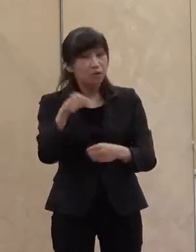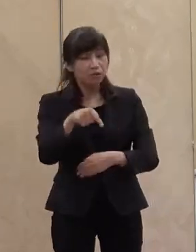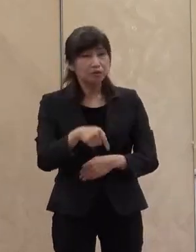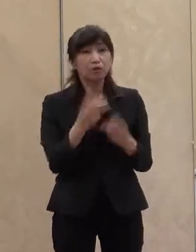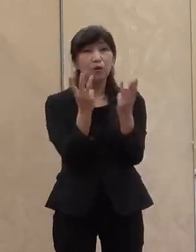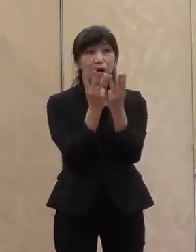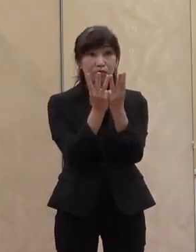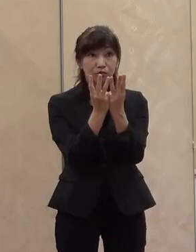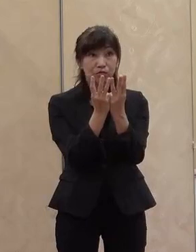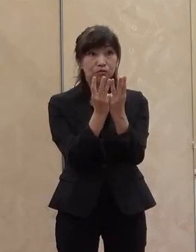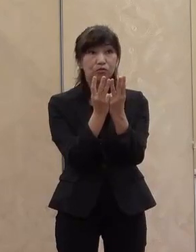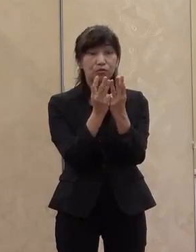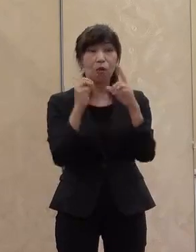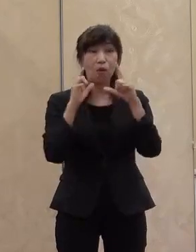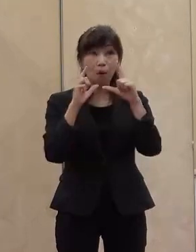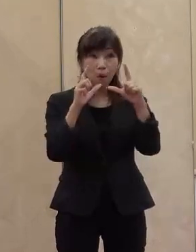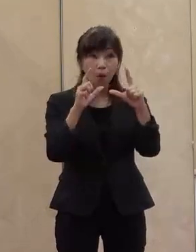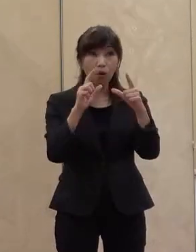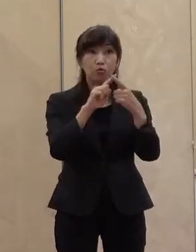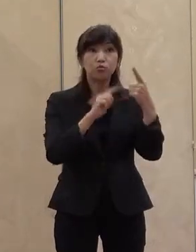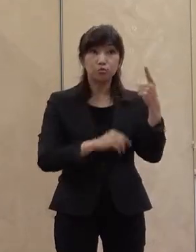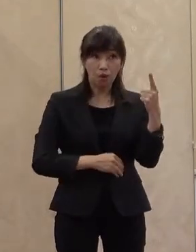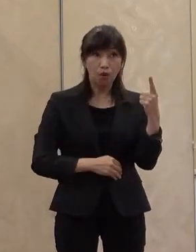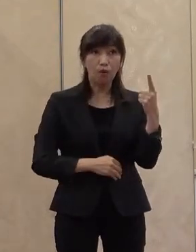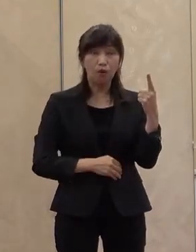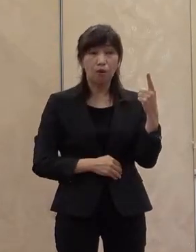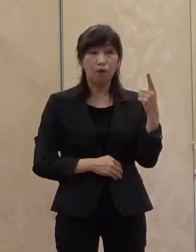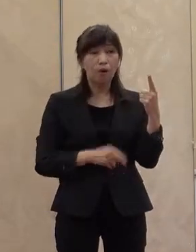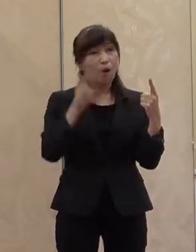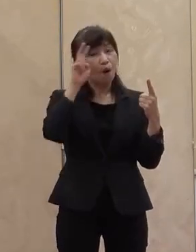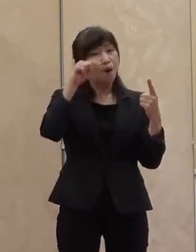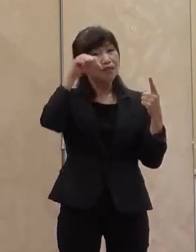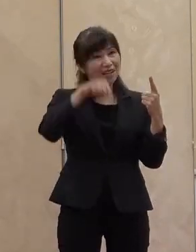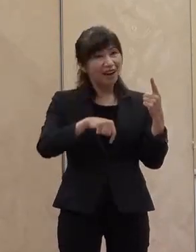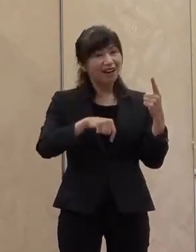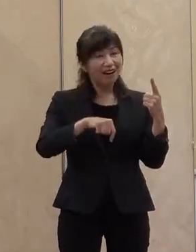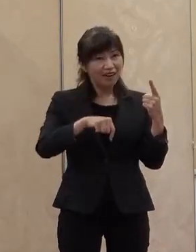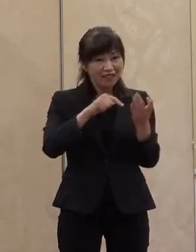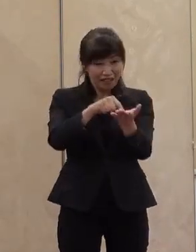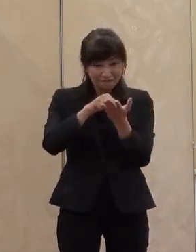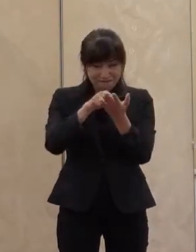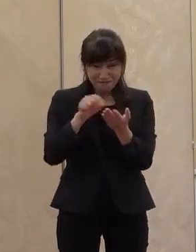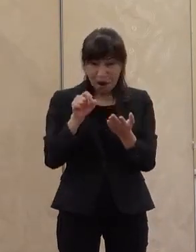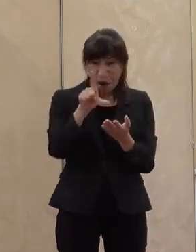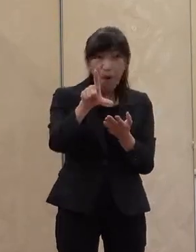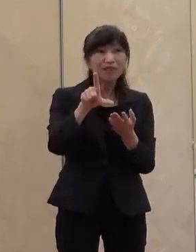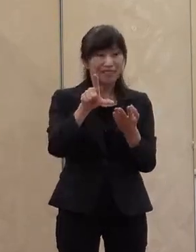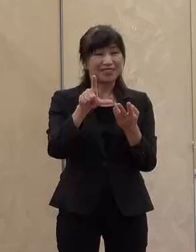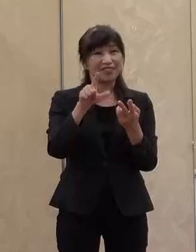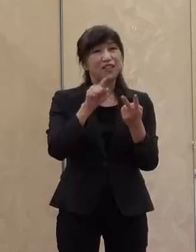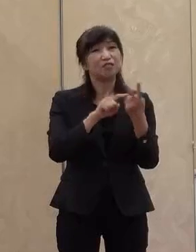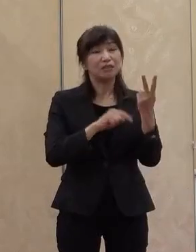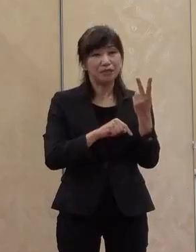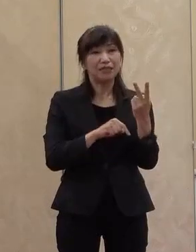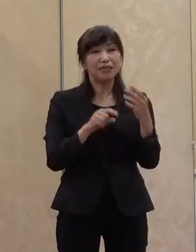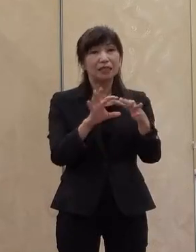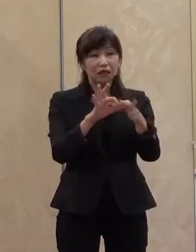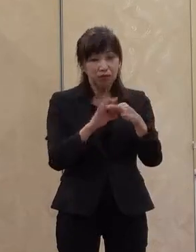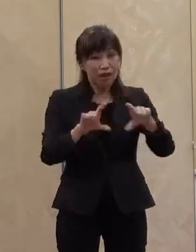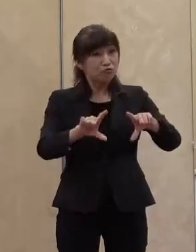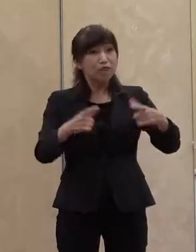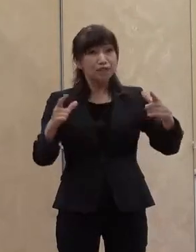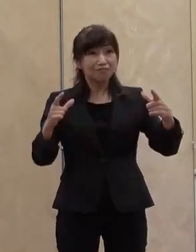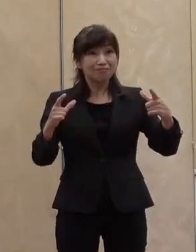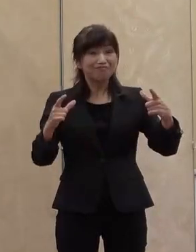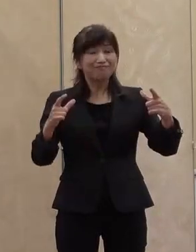数の報告と、まあ、非常に大阪でこれが利用されているということについて、枠を拡大するということ